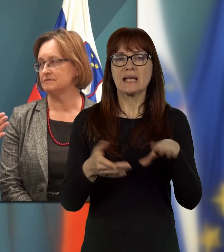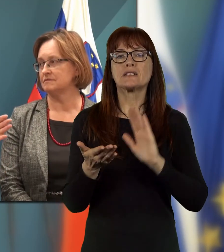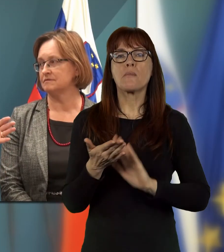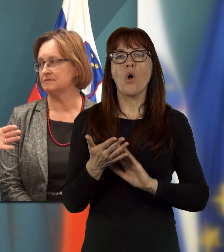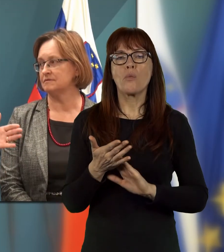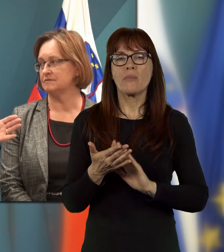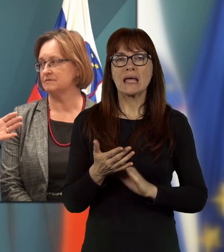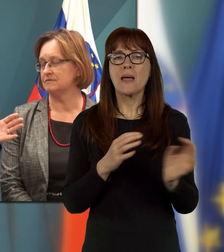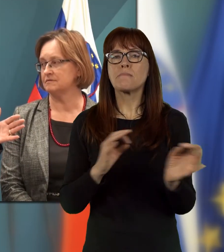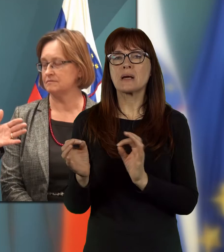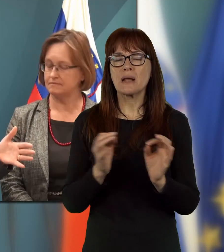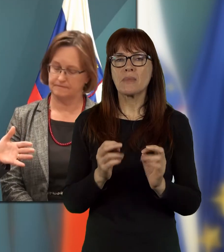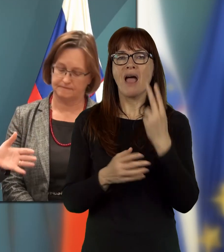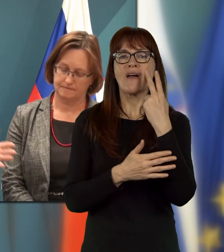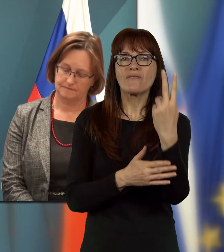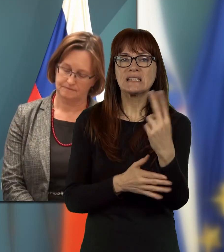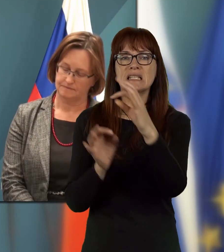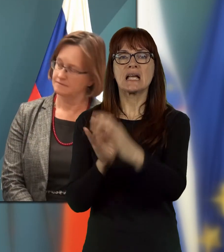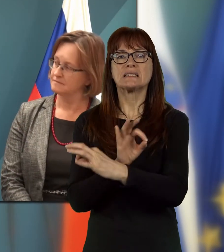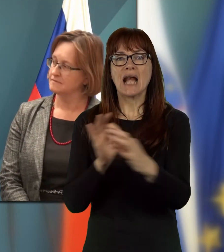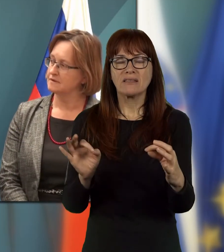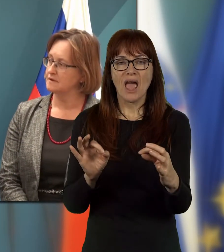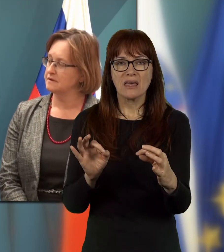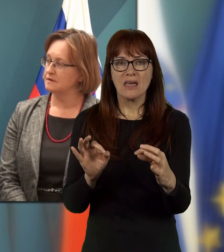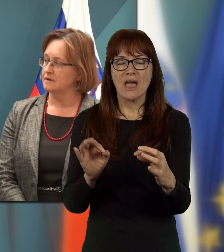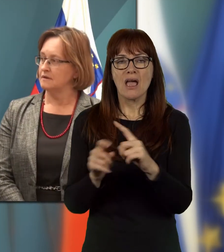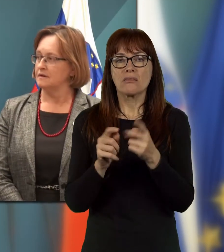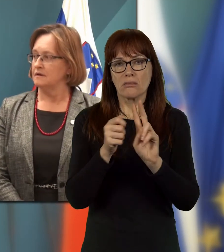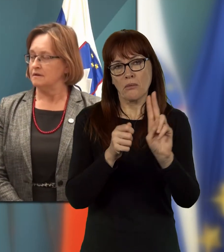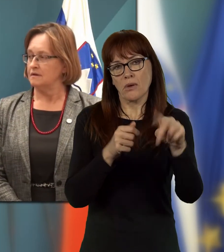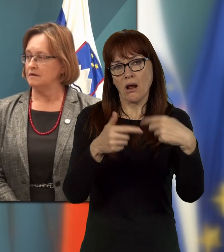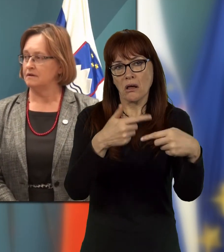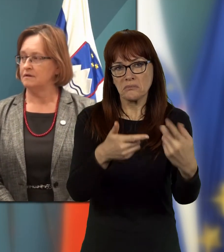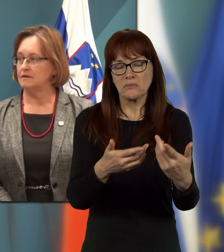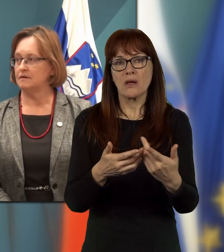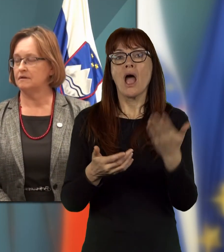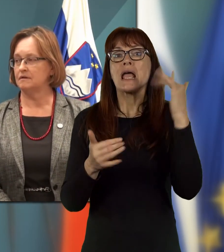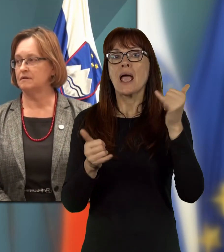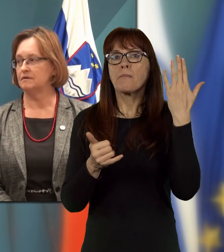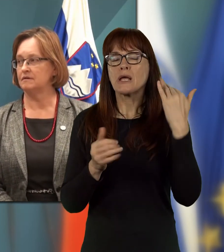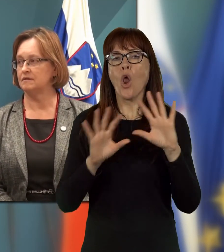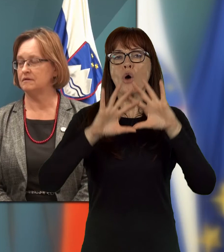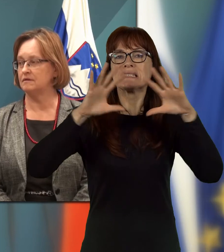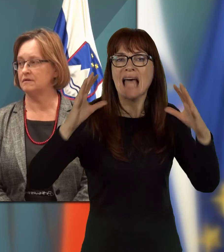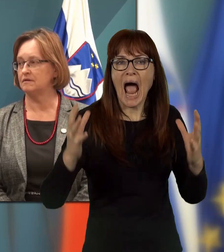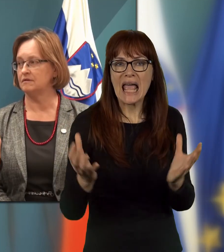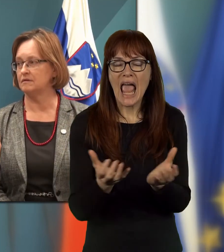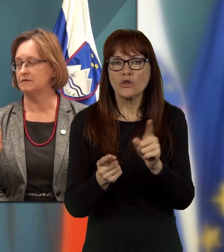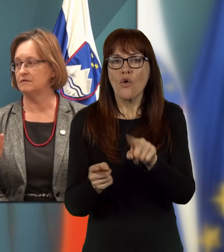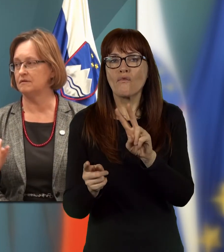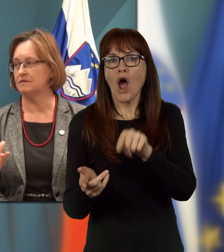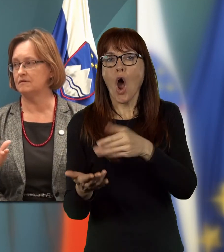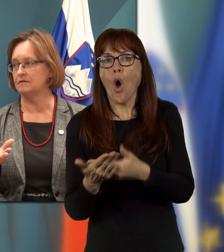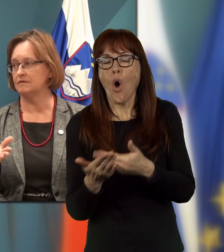proces, to pa pomeni priprave vizije, strategije in naprej, je bilo zajeto